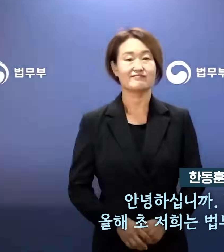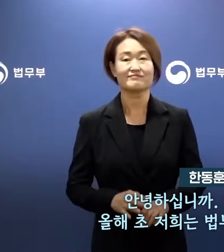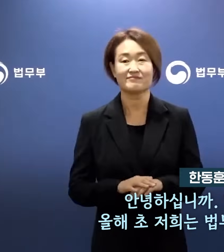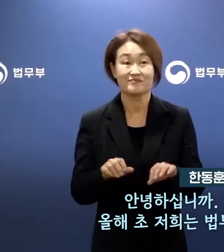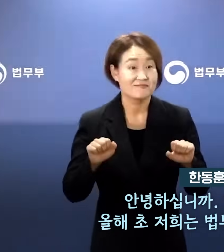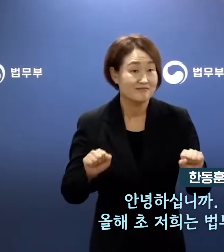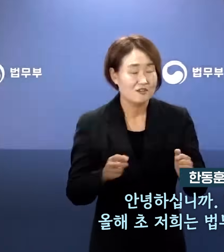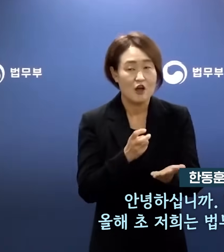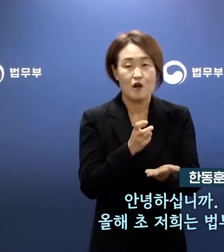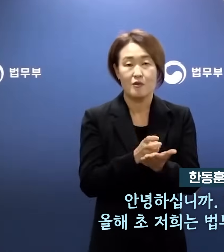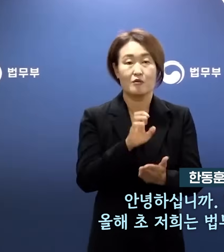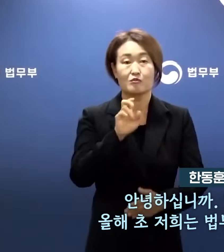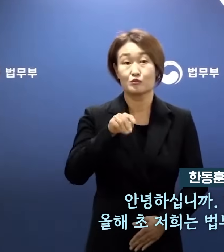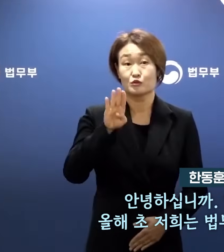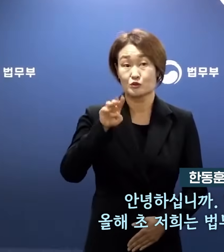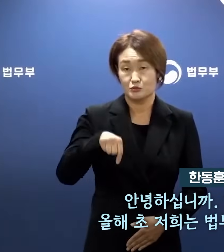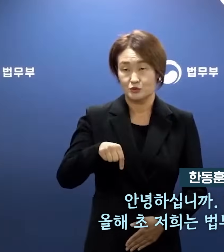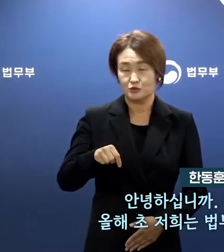안녕하십니까. 법무부 장관입니다.